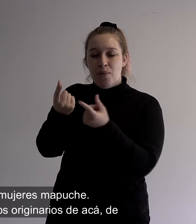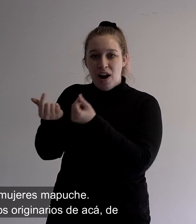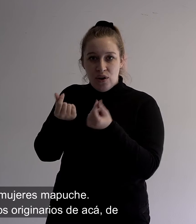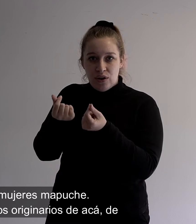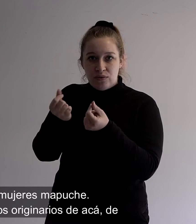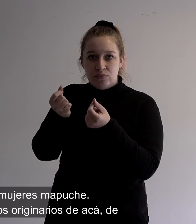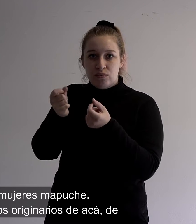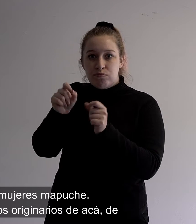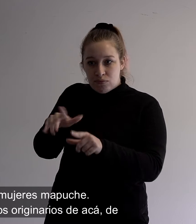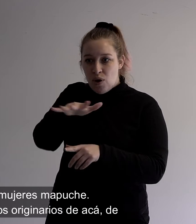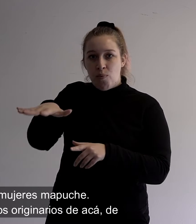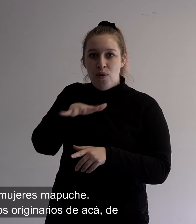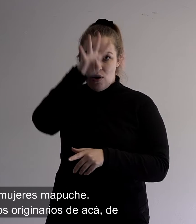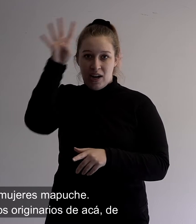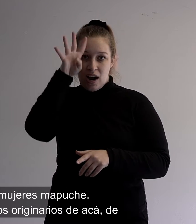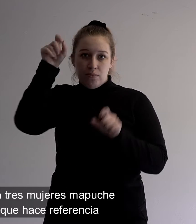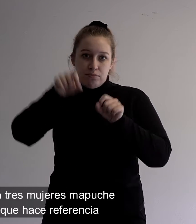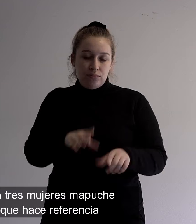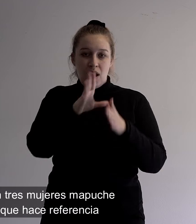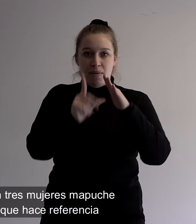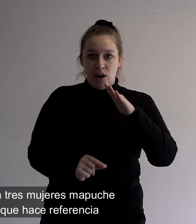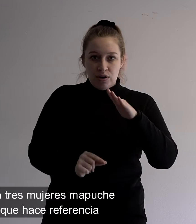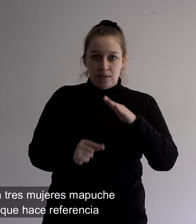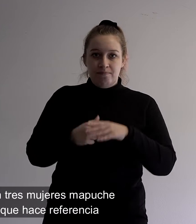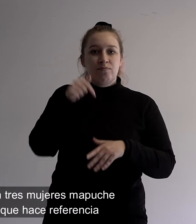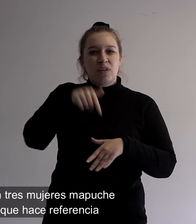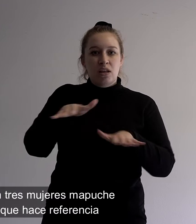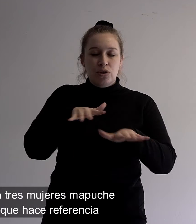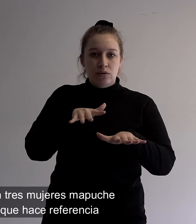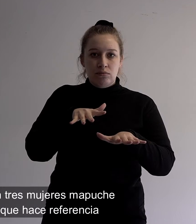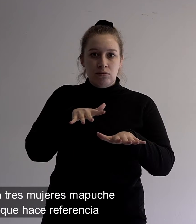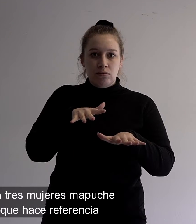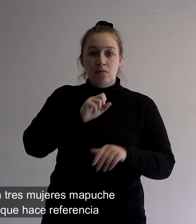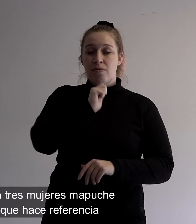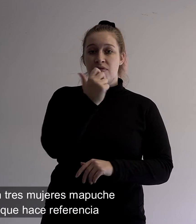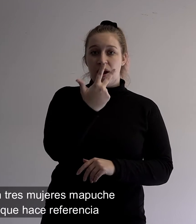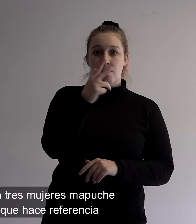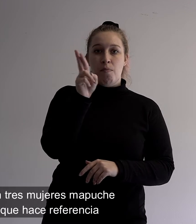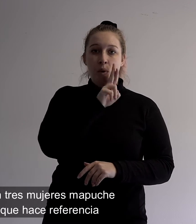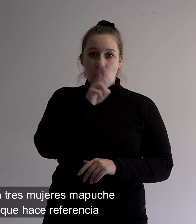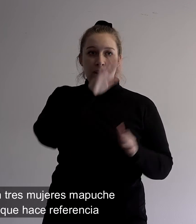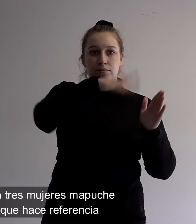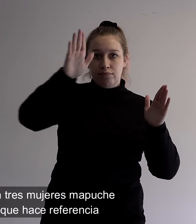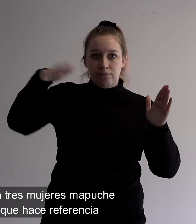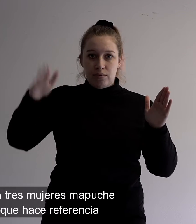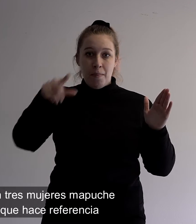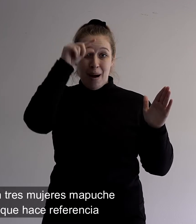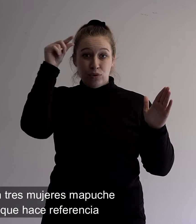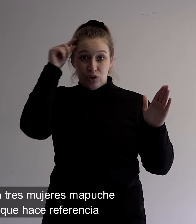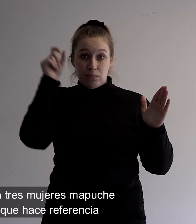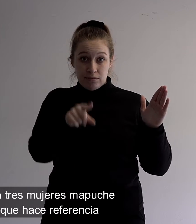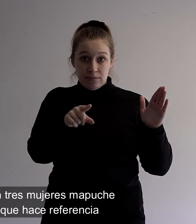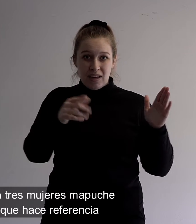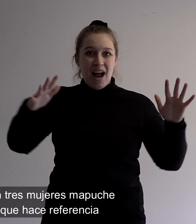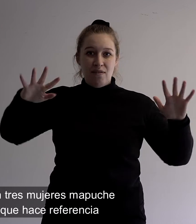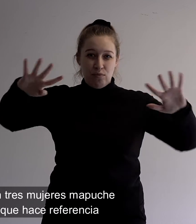los pueblos originarios de acá, de la Patagonia. En este caso son tres mujeres mapuches